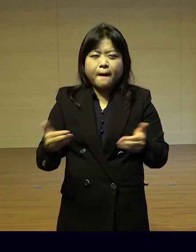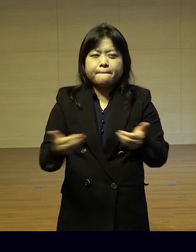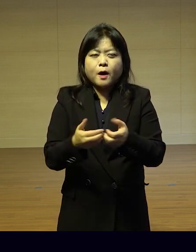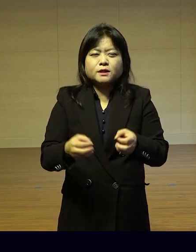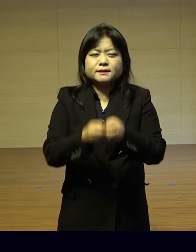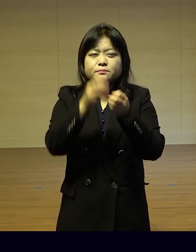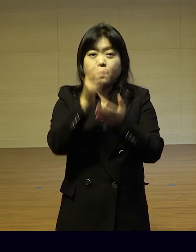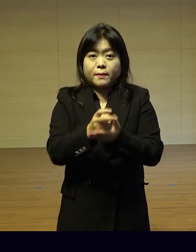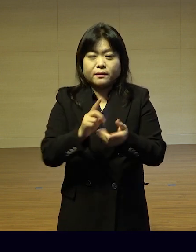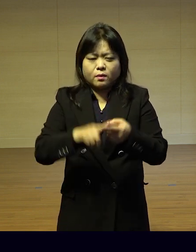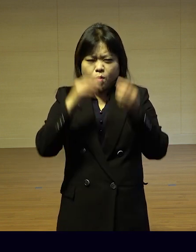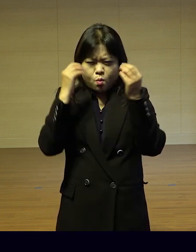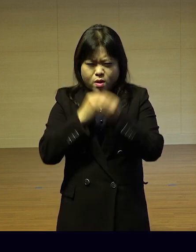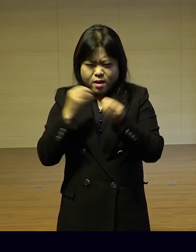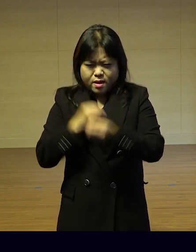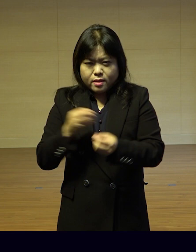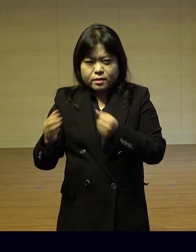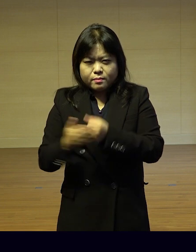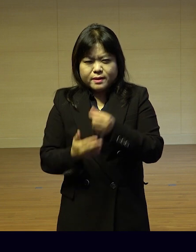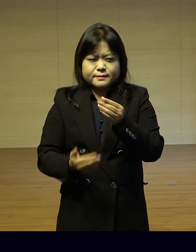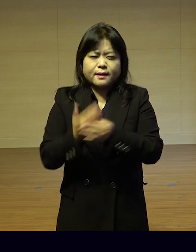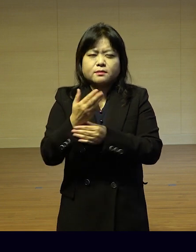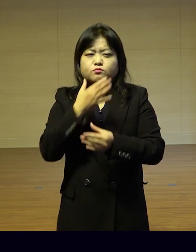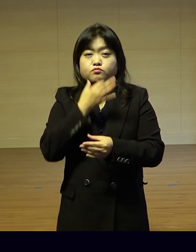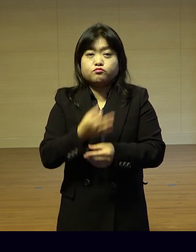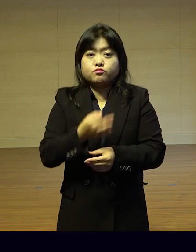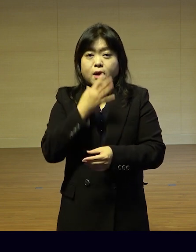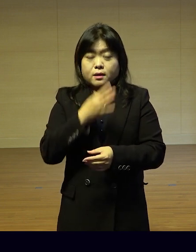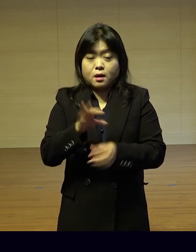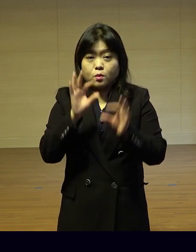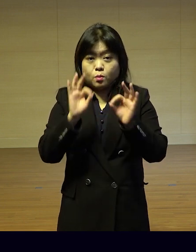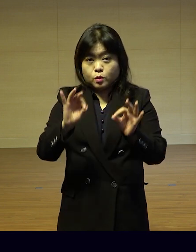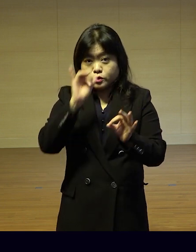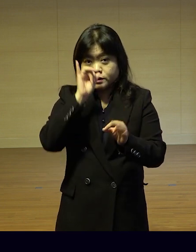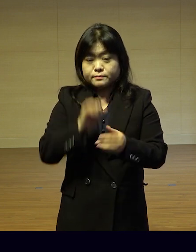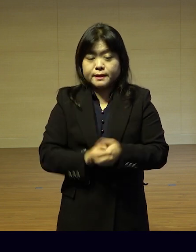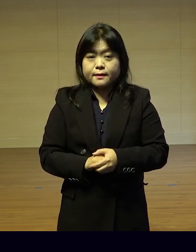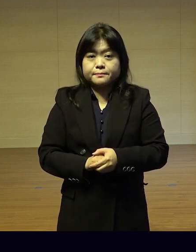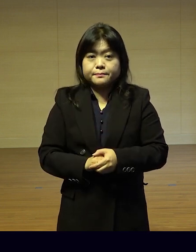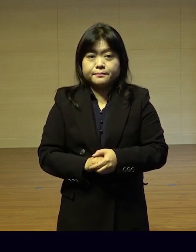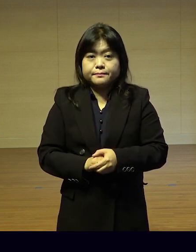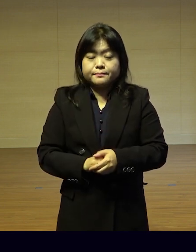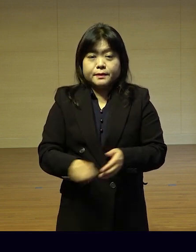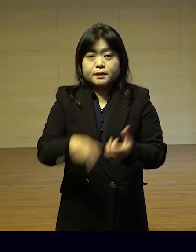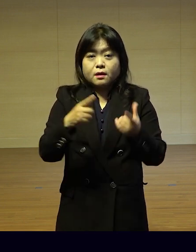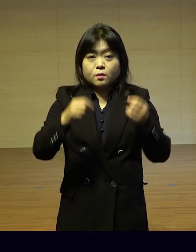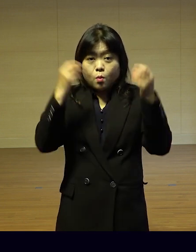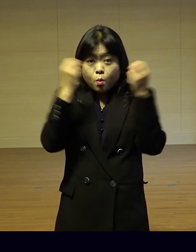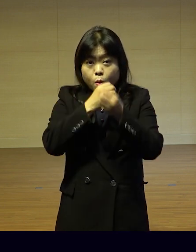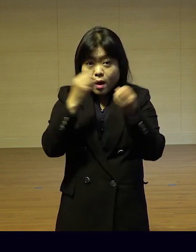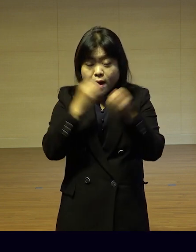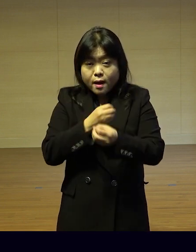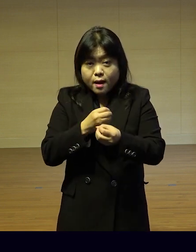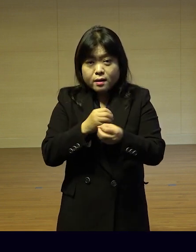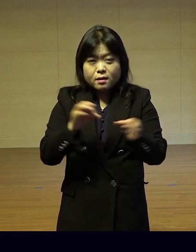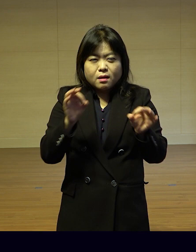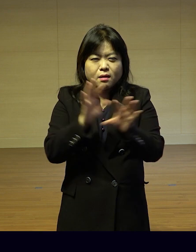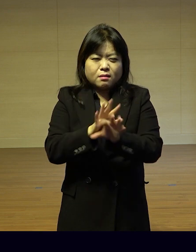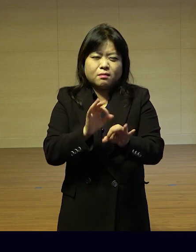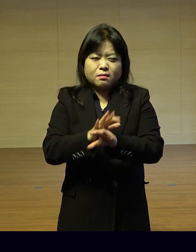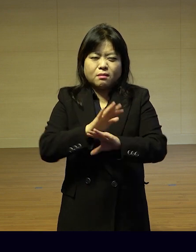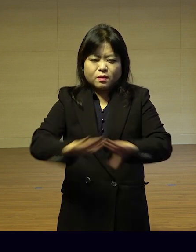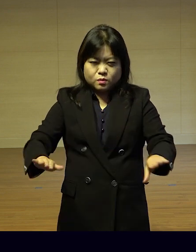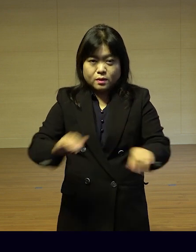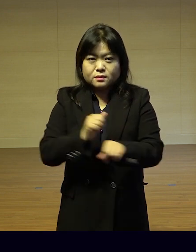오해로 말미암아 초래된 불행이라고도 이렇게 볼 수가 있겠습니다. 이러한 오해를 바로잡음으로써 우리는